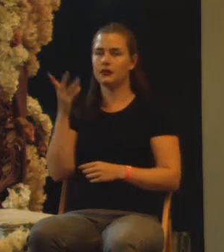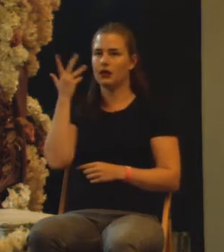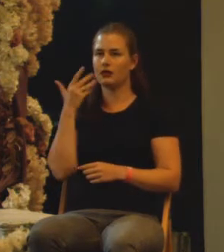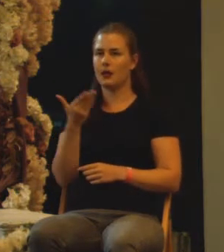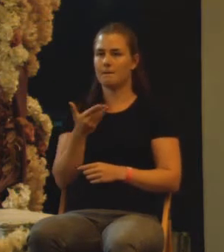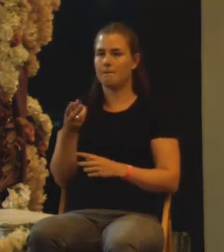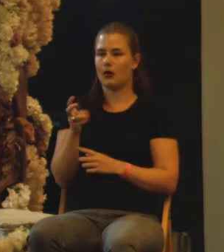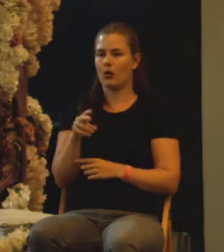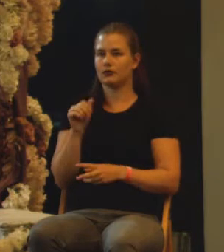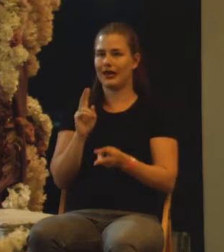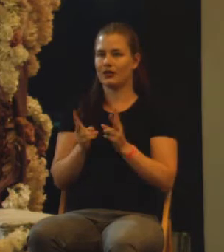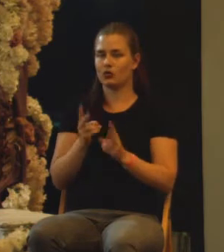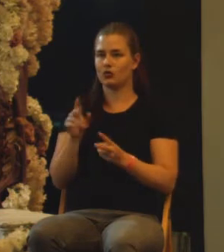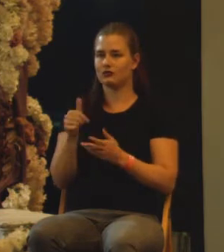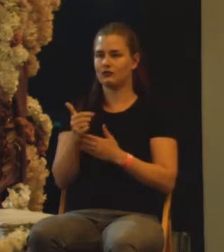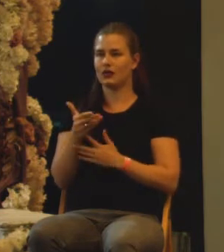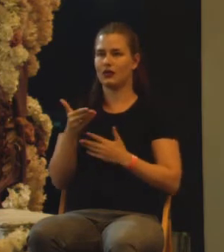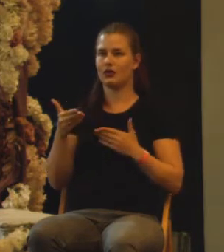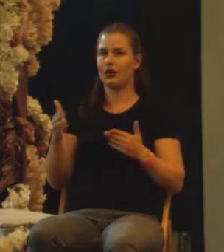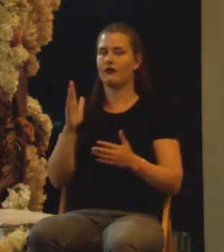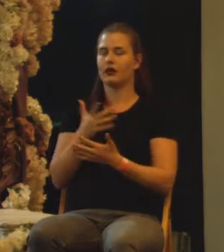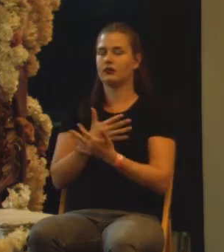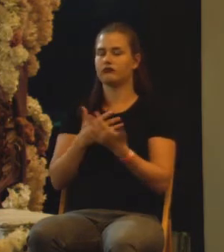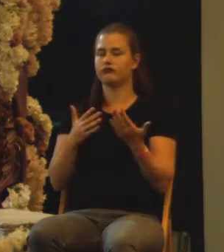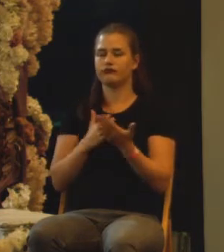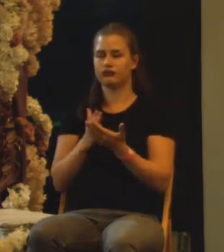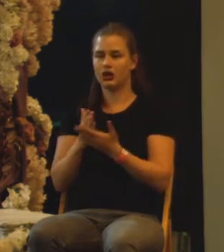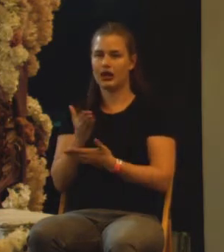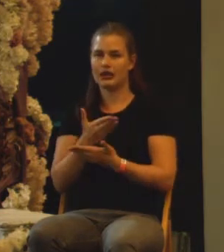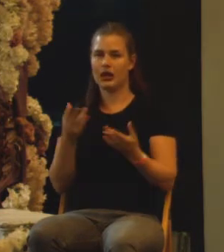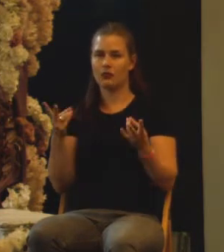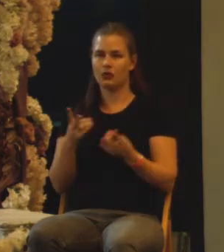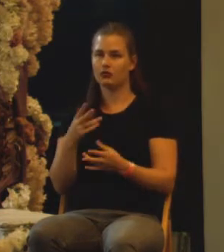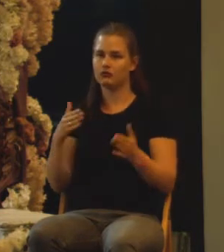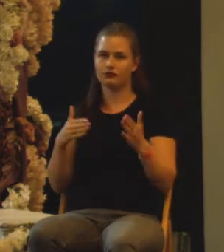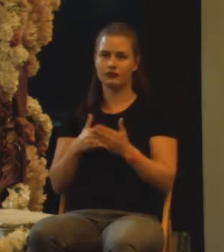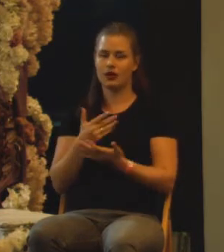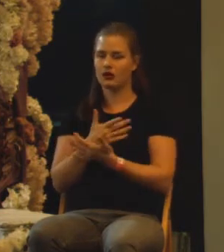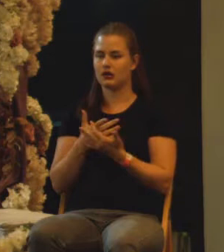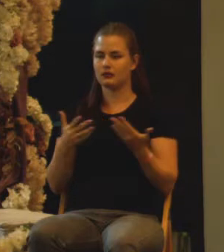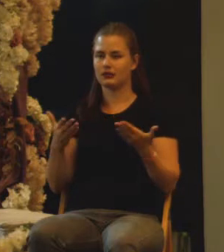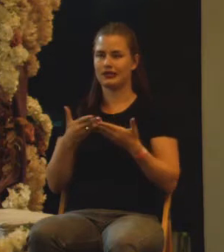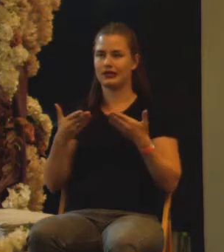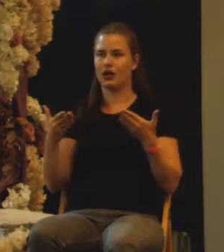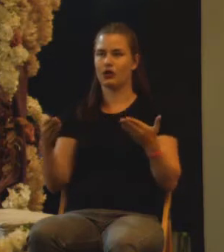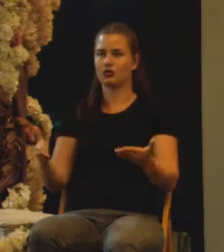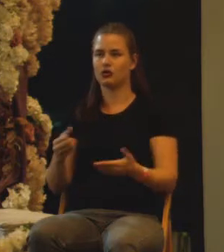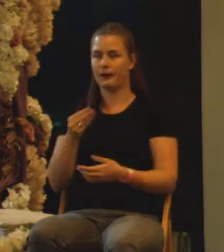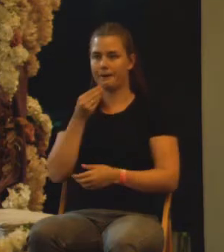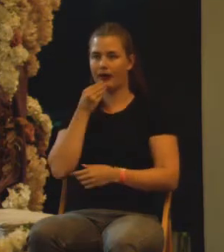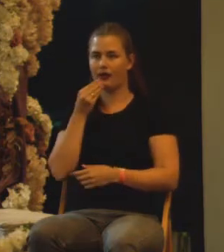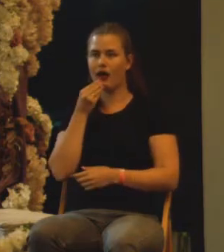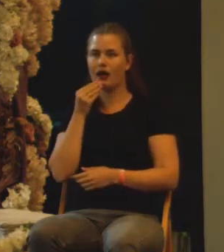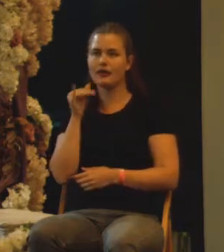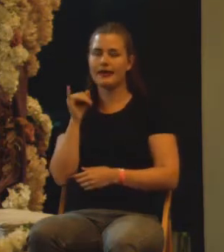мы приходим на кухню, фишка наша в разнообразии. То есть нам нужно максимально разнообразить наше